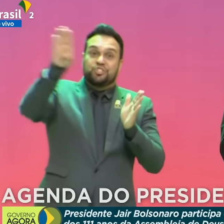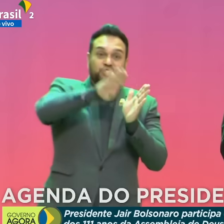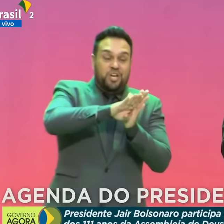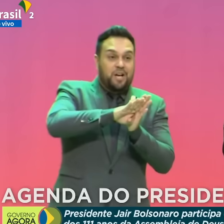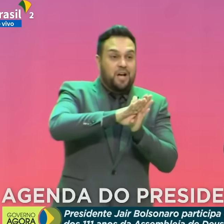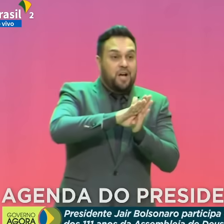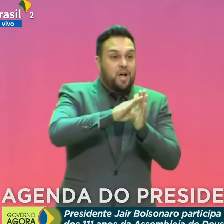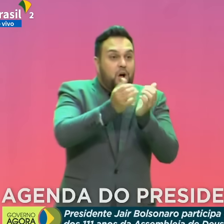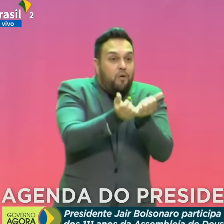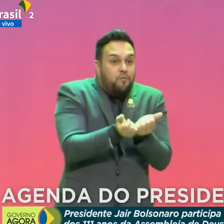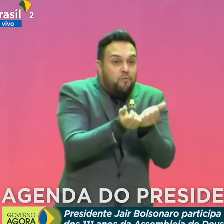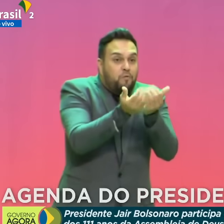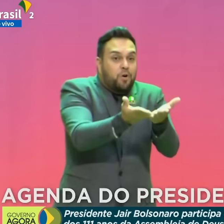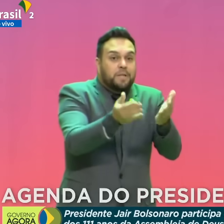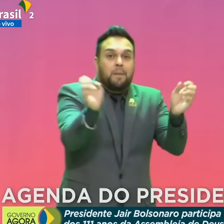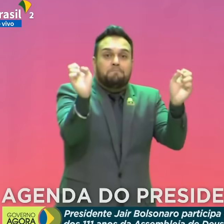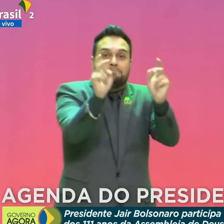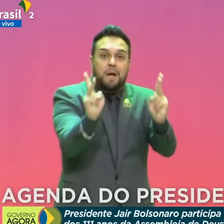bonança,